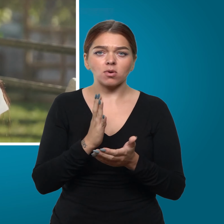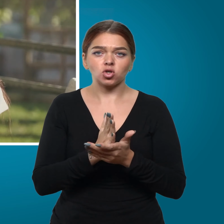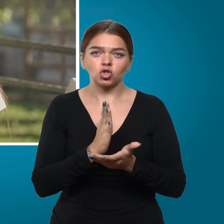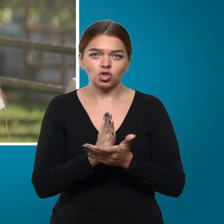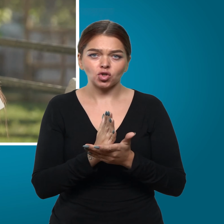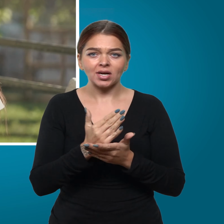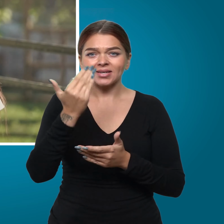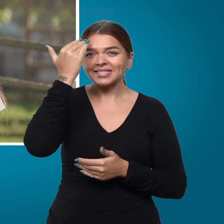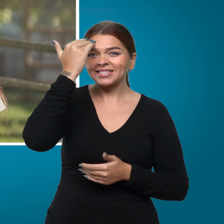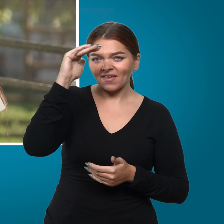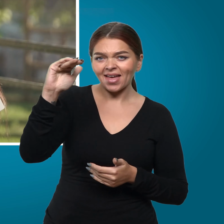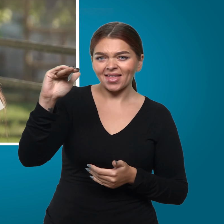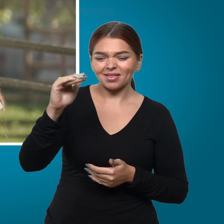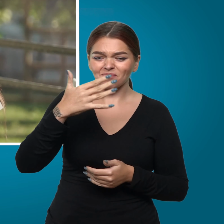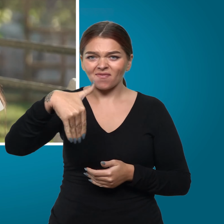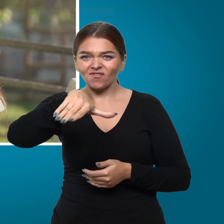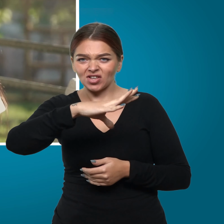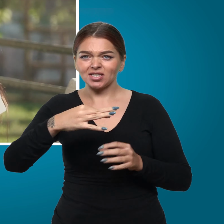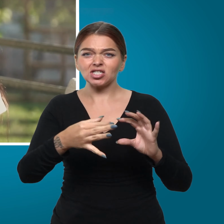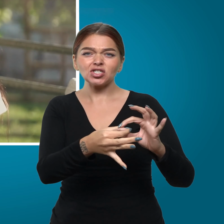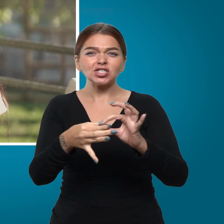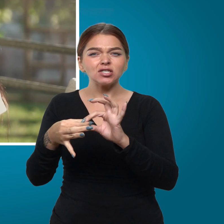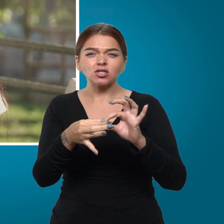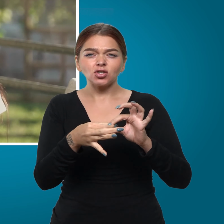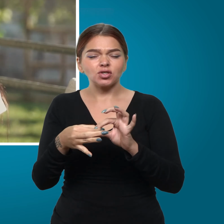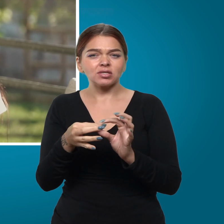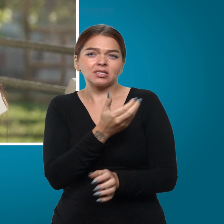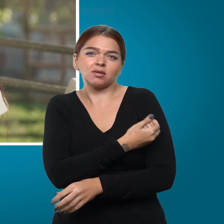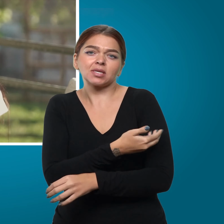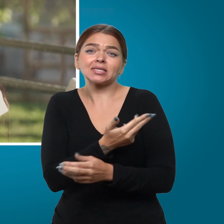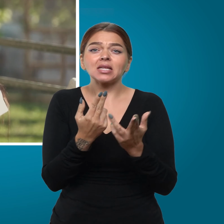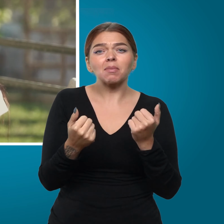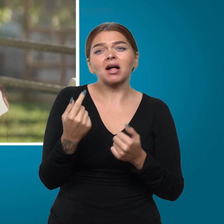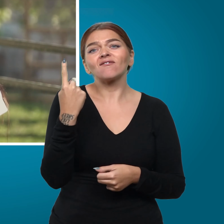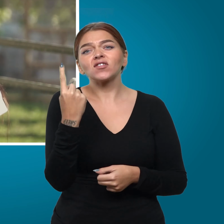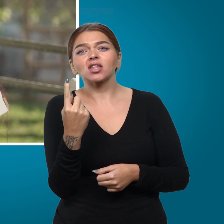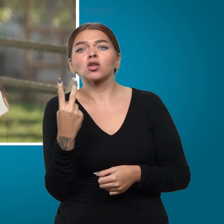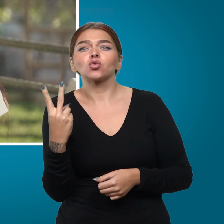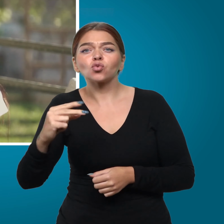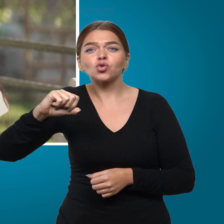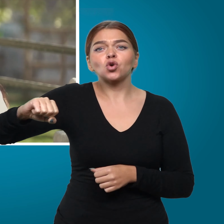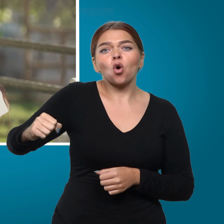nereiškia, kad tu turi tą tokį tikrą ryšį. Tai